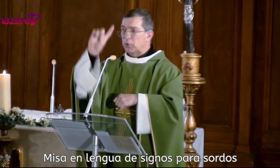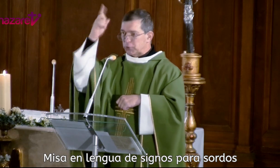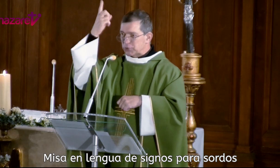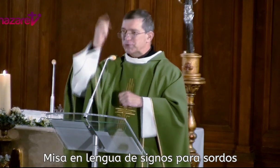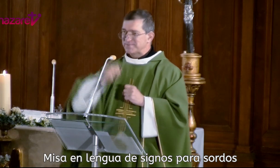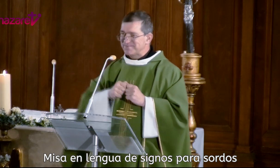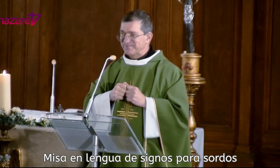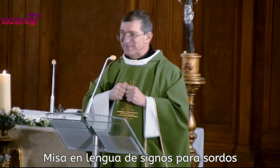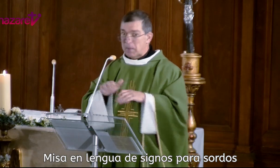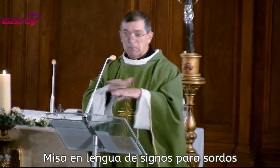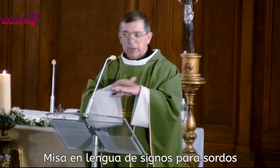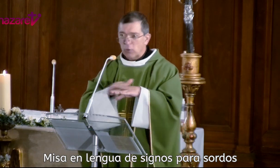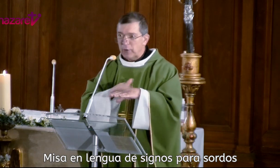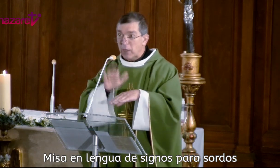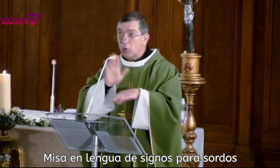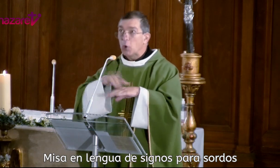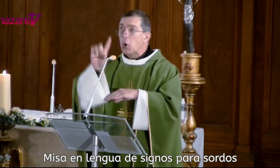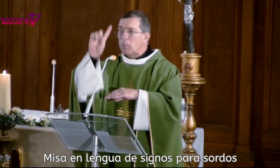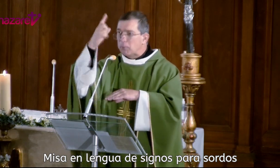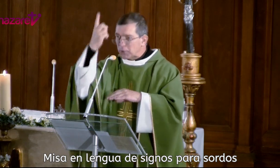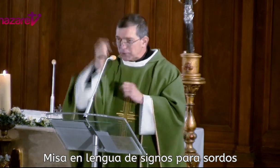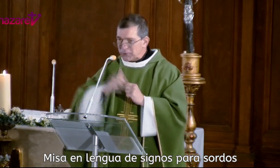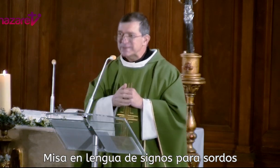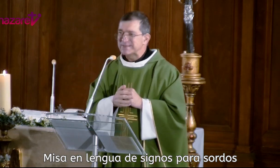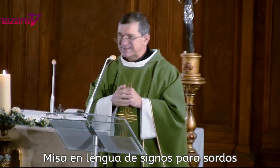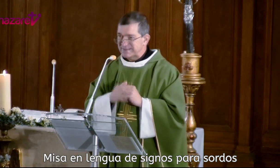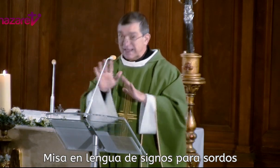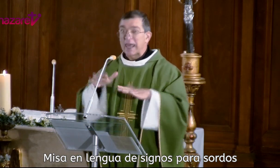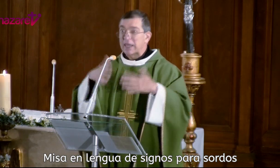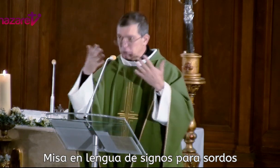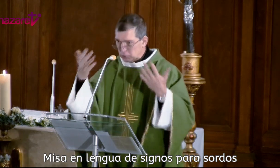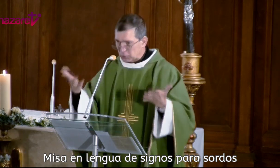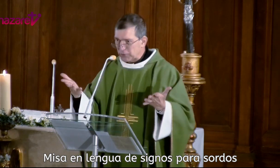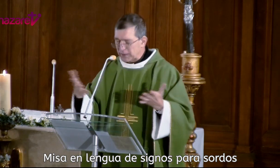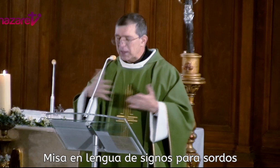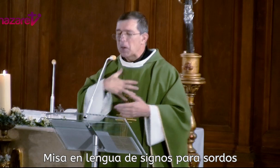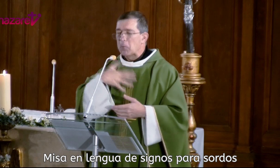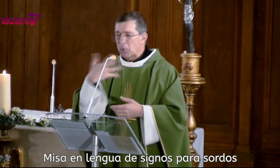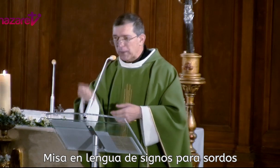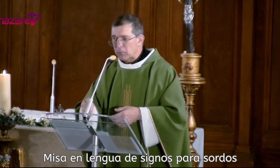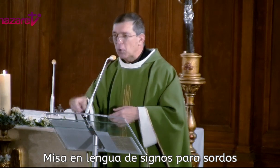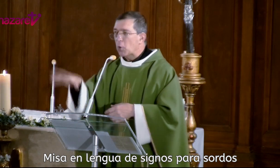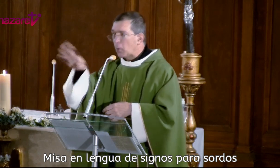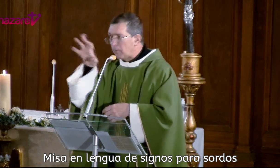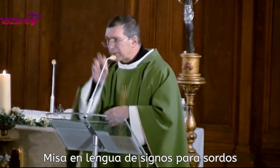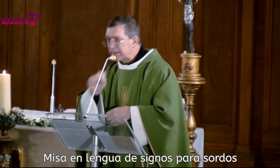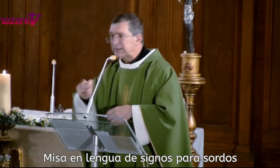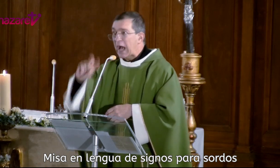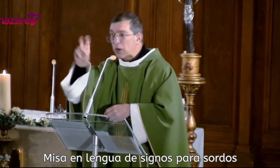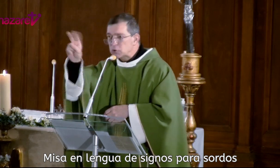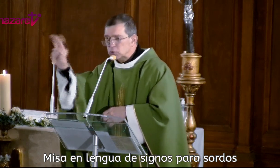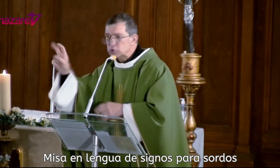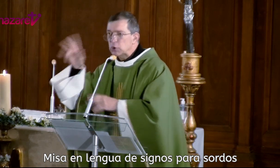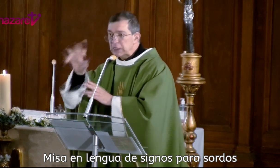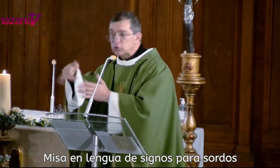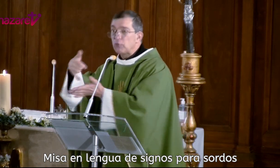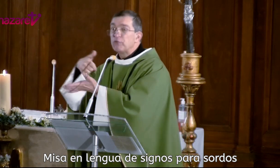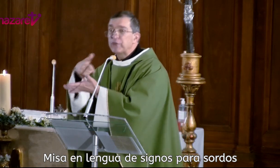Dios, perdonados por Dios. Entonces podemos comprender a los otros que son